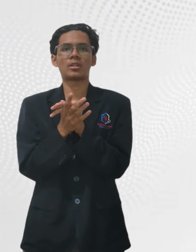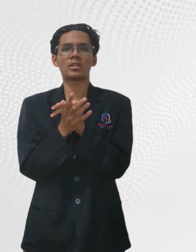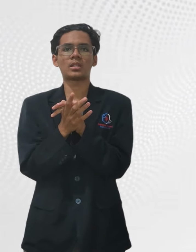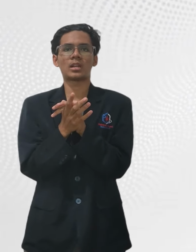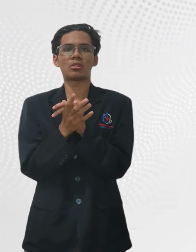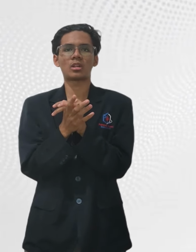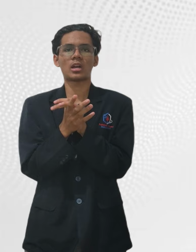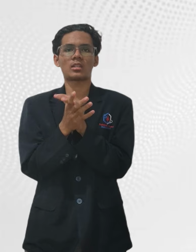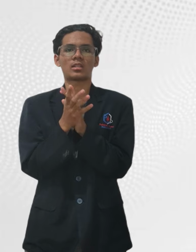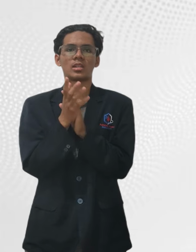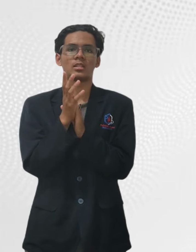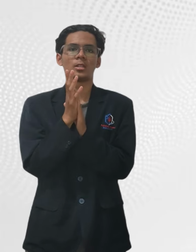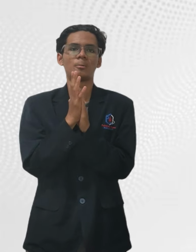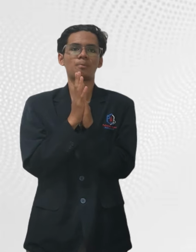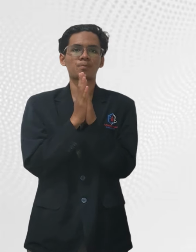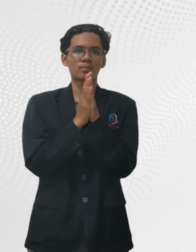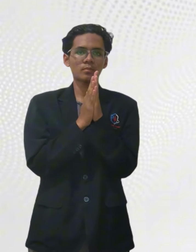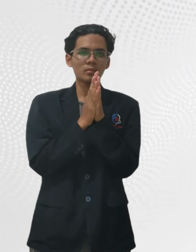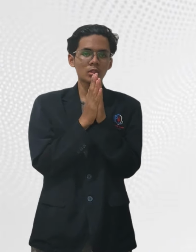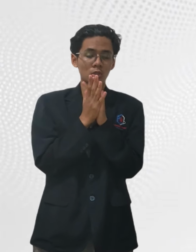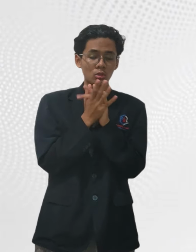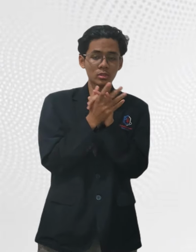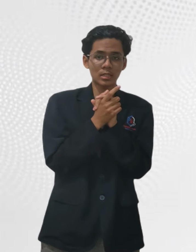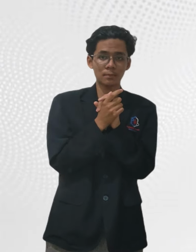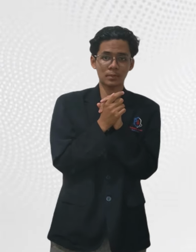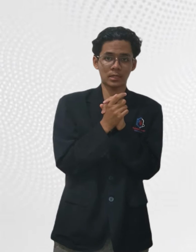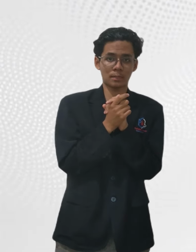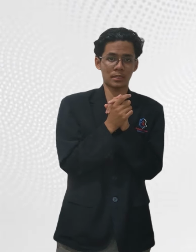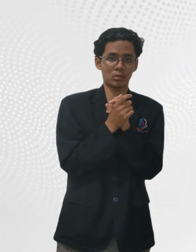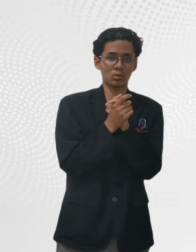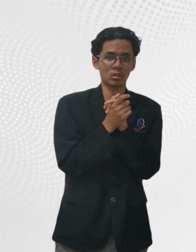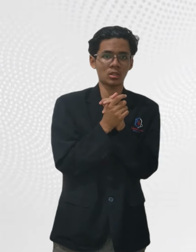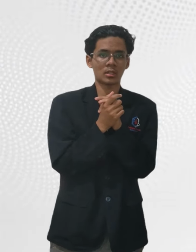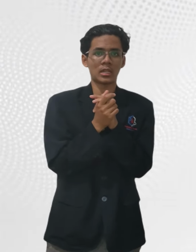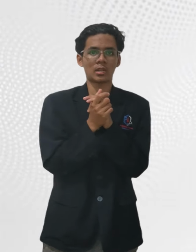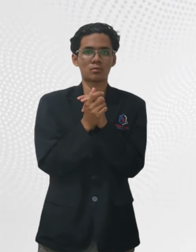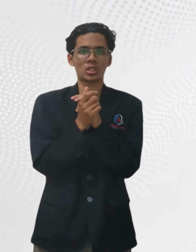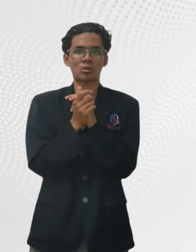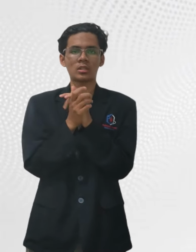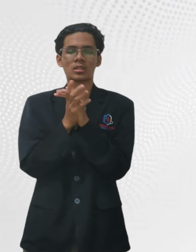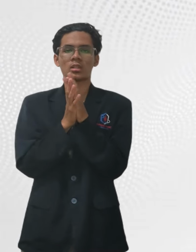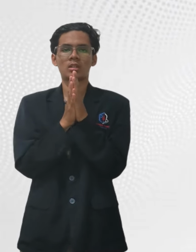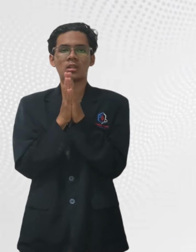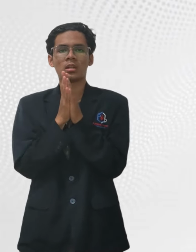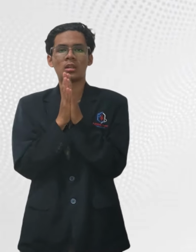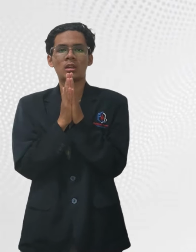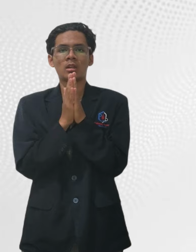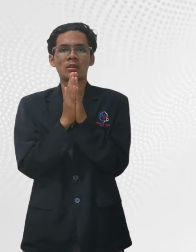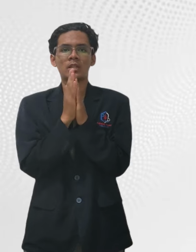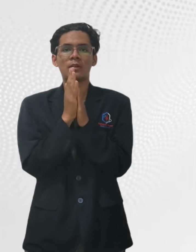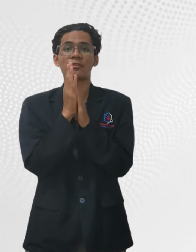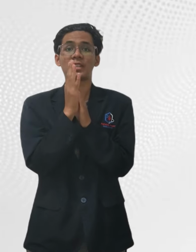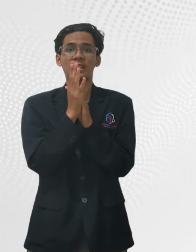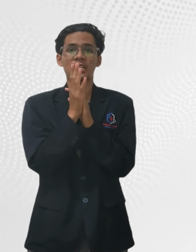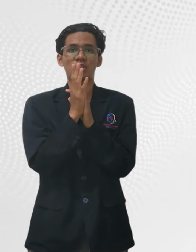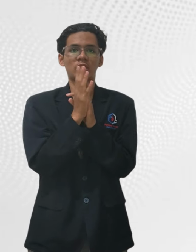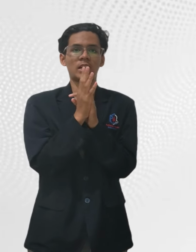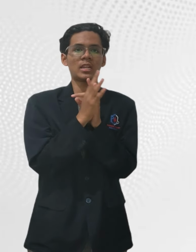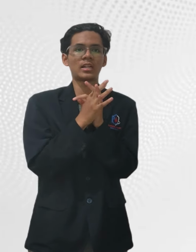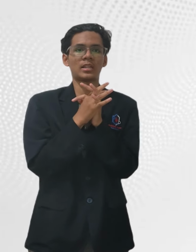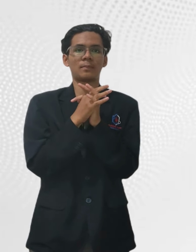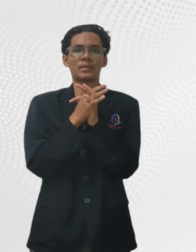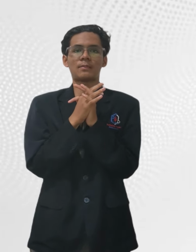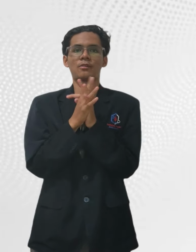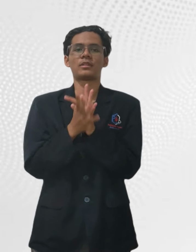yang berlawan dengan arah arus akan terjadi. Terus dalam penerapan induktor dalam sirkuit, dalam filter dan